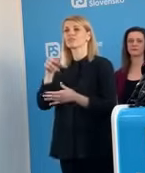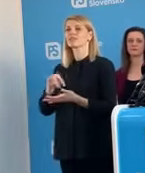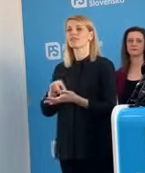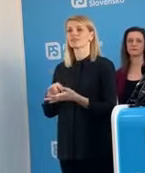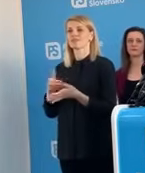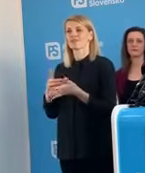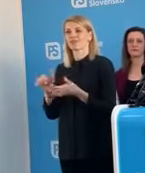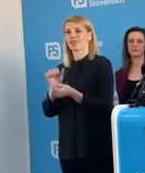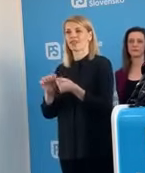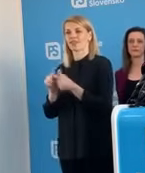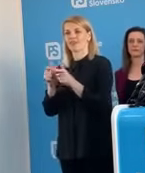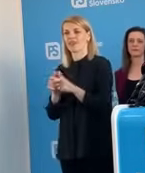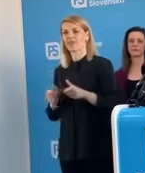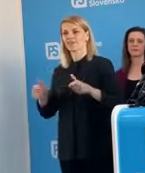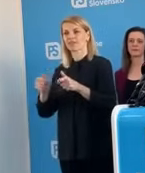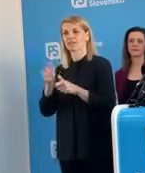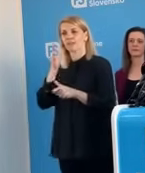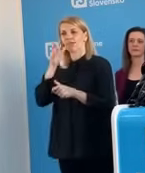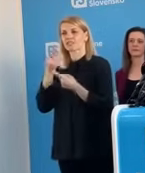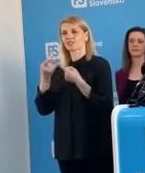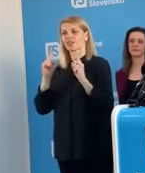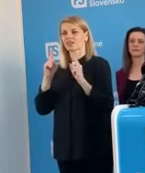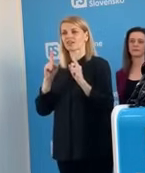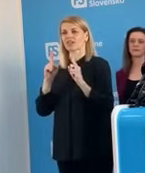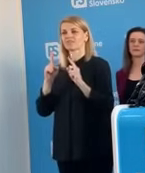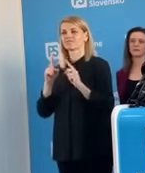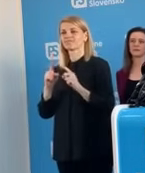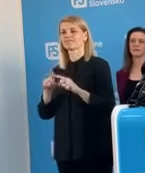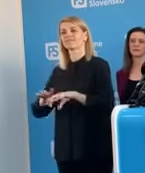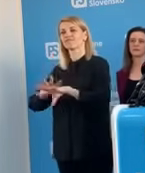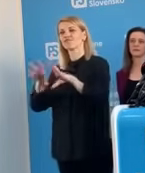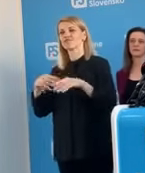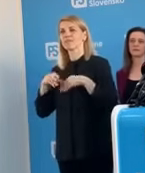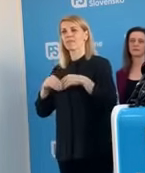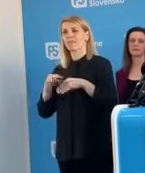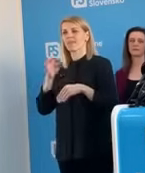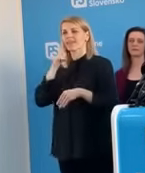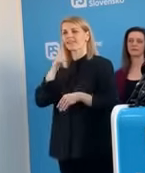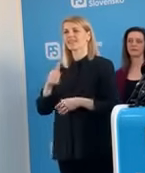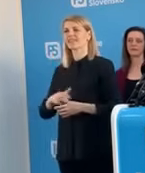tešiť na ďalších tlačových konferenciách Hnutia Progresívne Slovensko. Prajem ešte všetkým pekný deň.